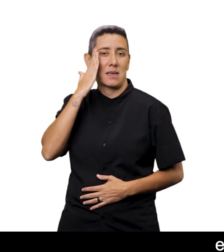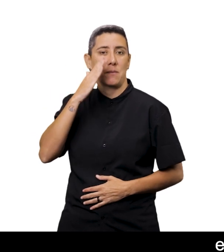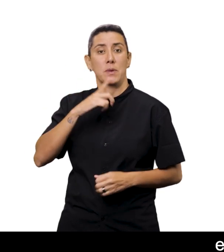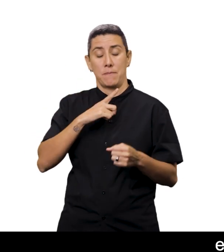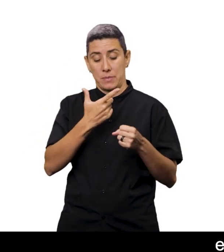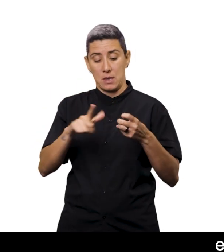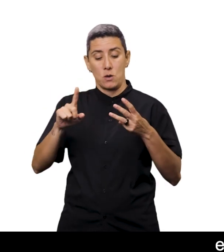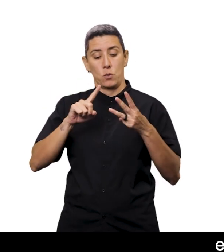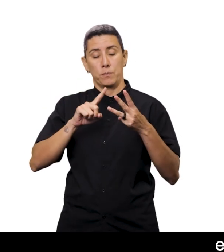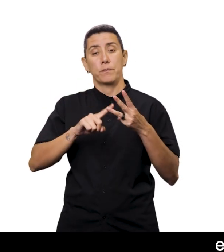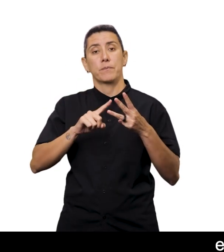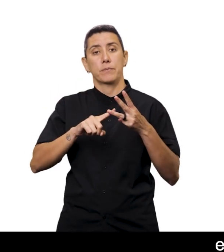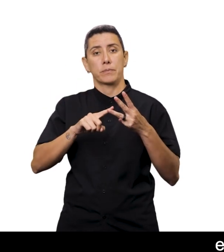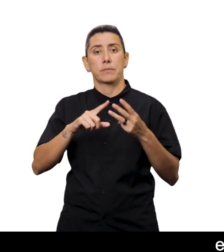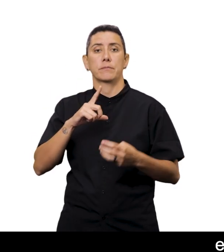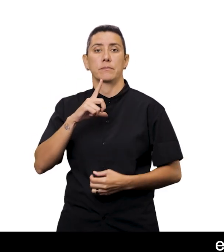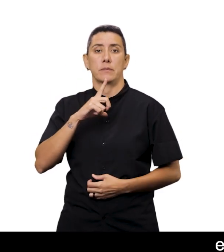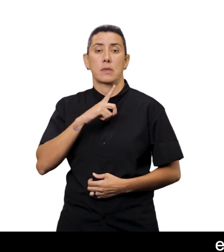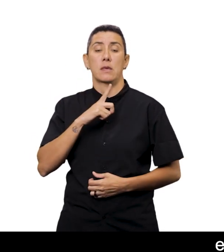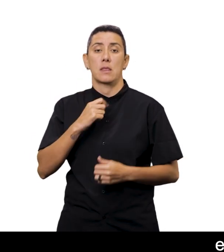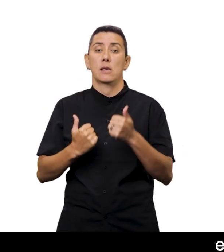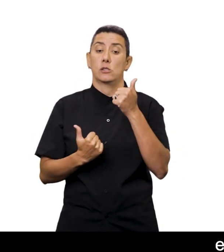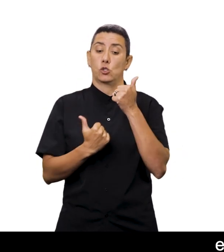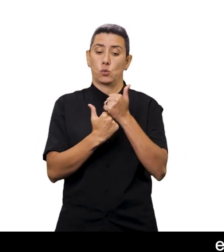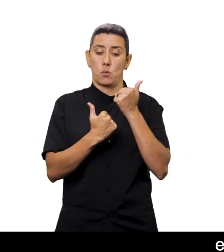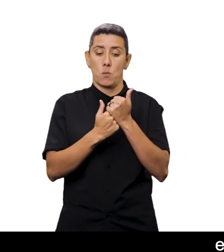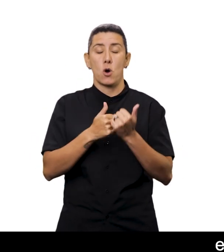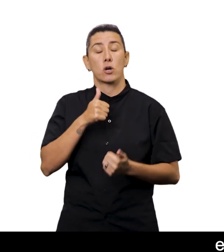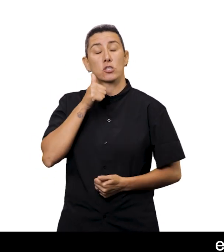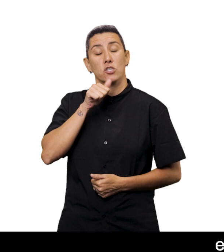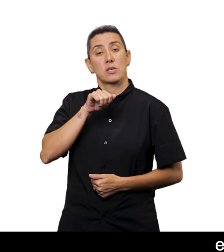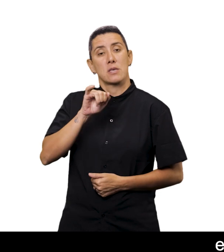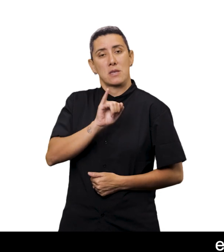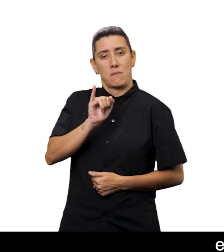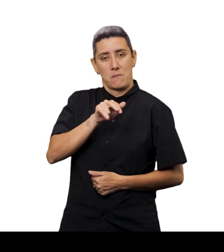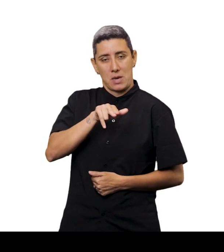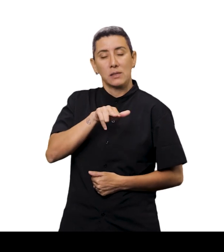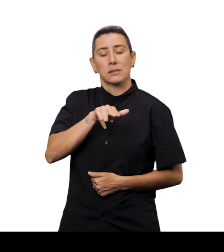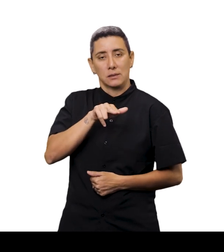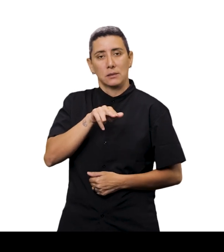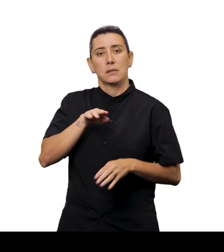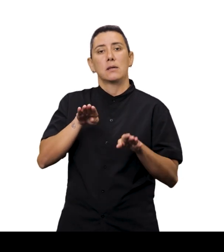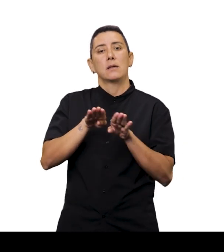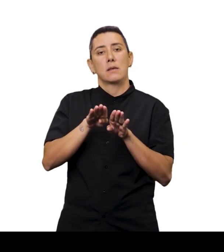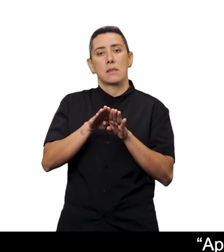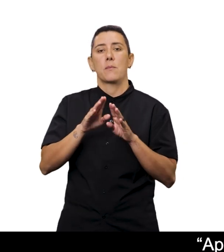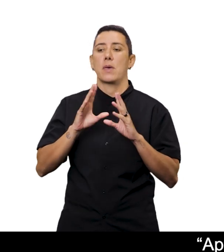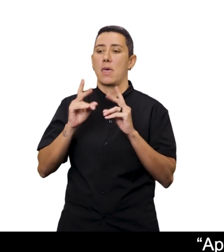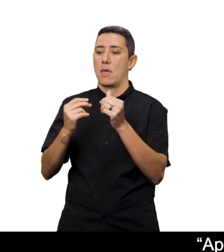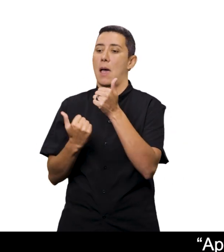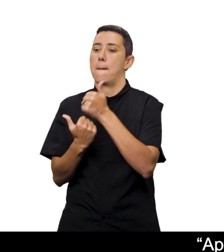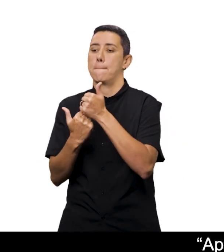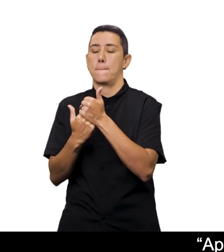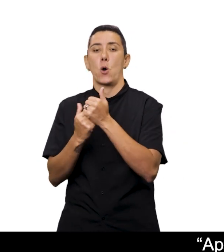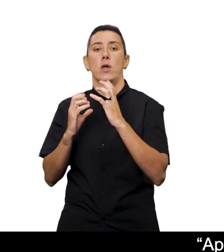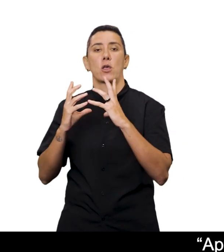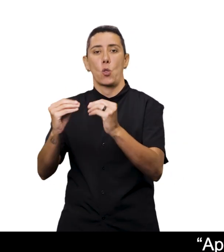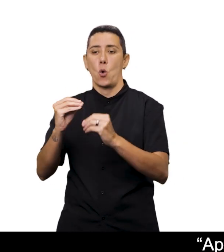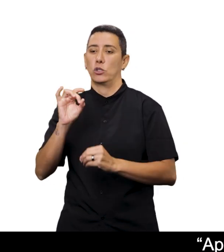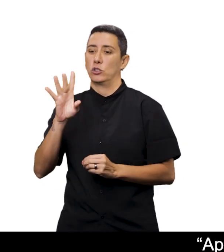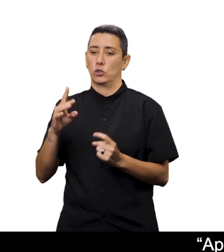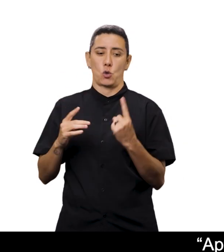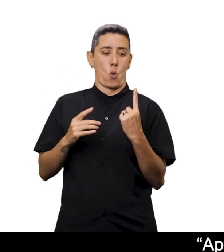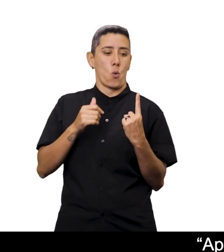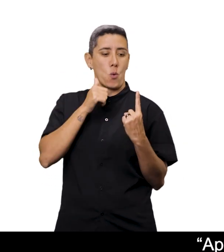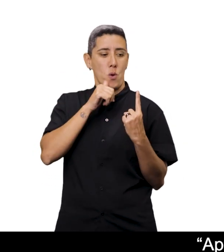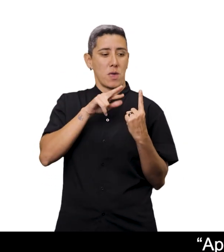e Support your sisters, not just your sisters, em português, Apoie todas as suas